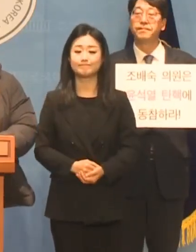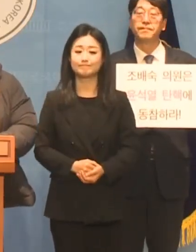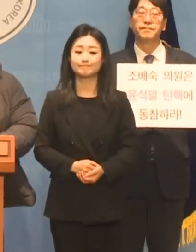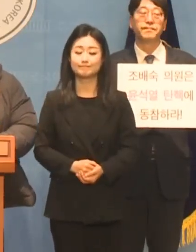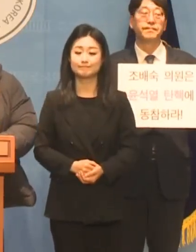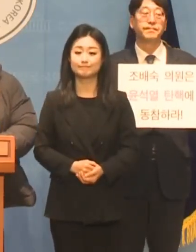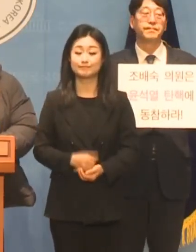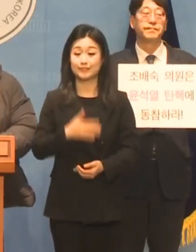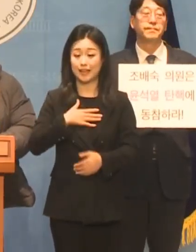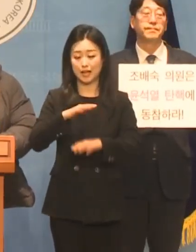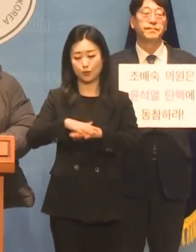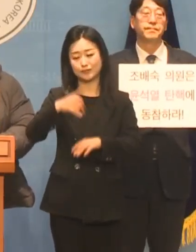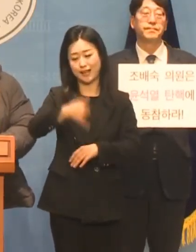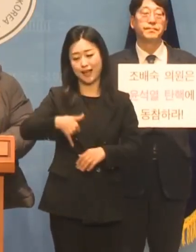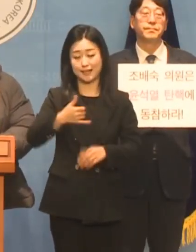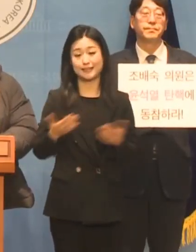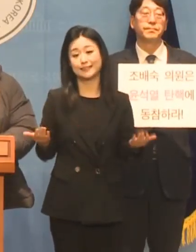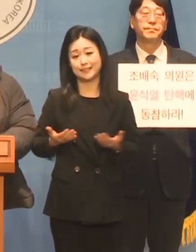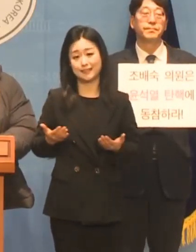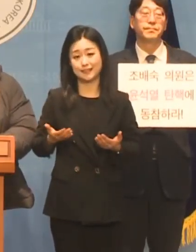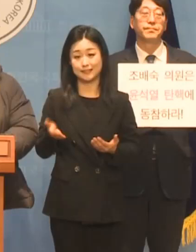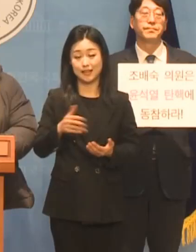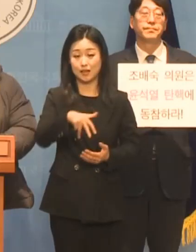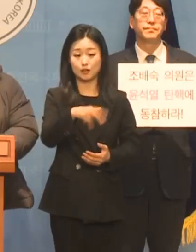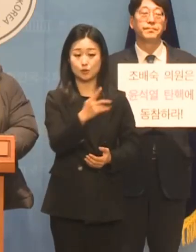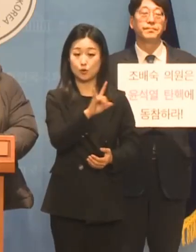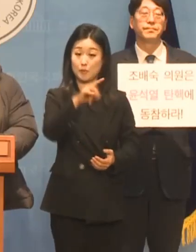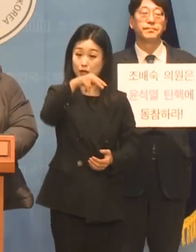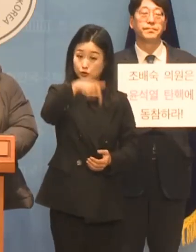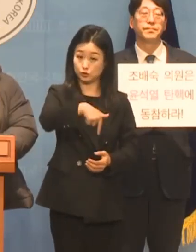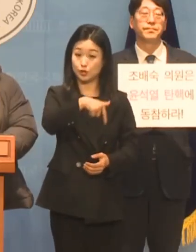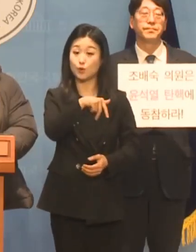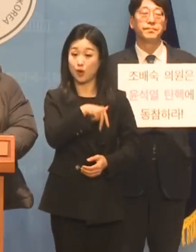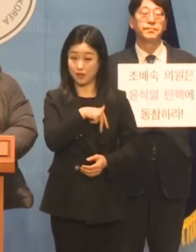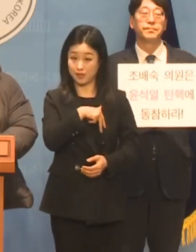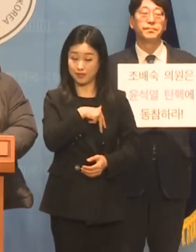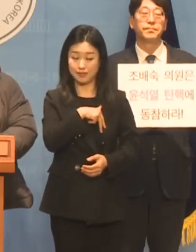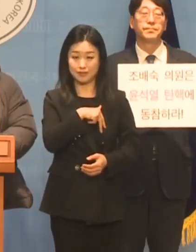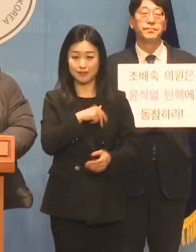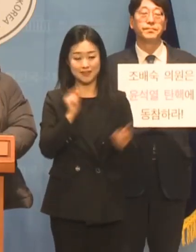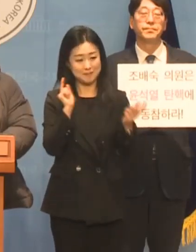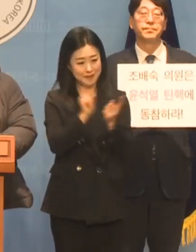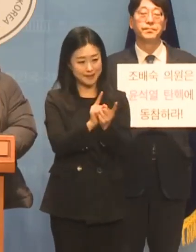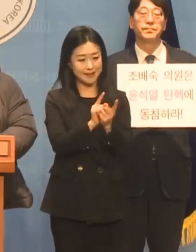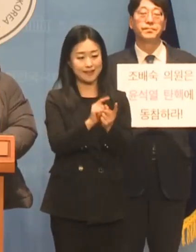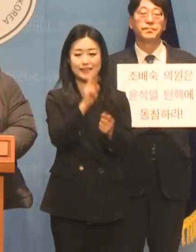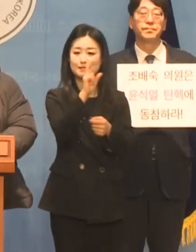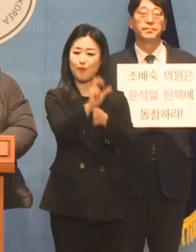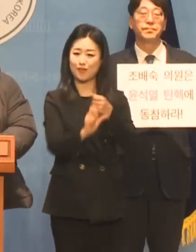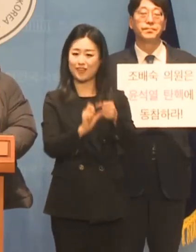저는 그 농사를 짓고 있지만 조배숙 의원과 한 25년 전부터 지지자로서